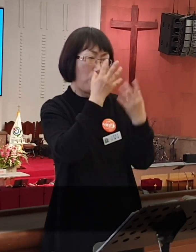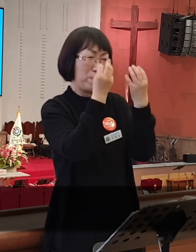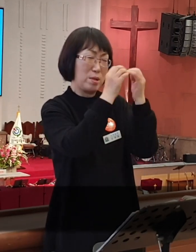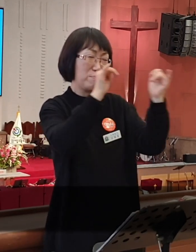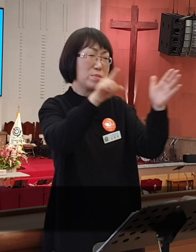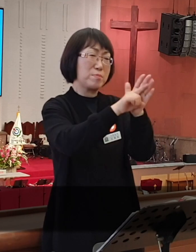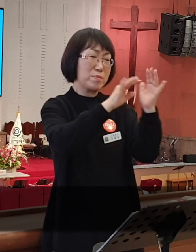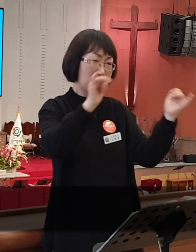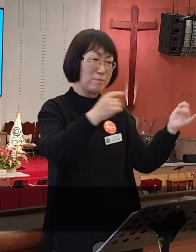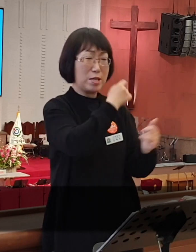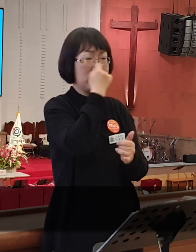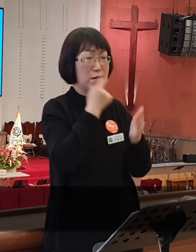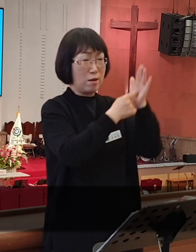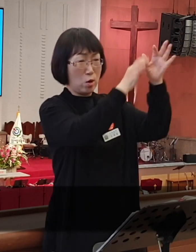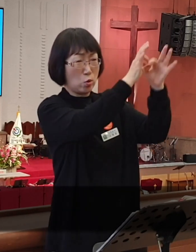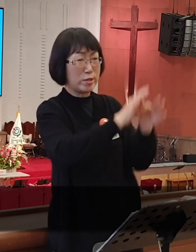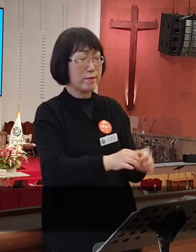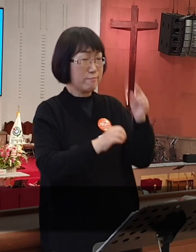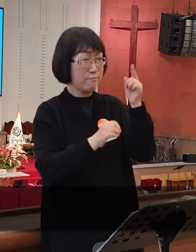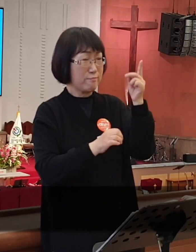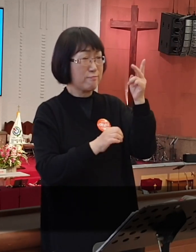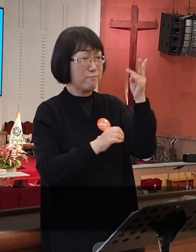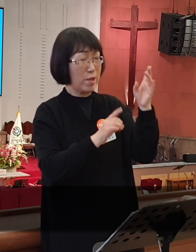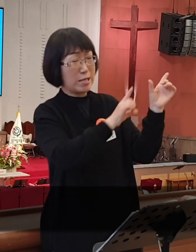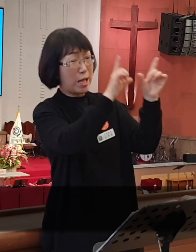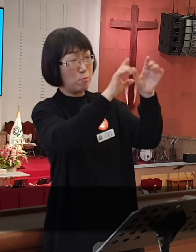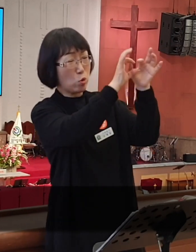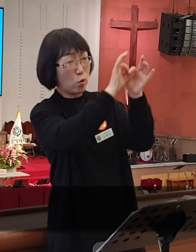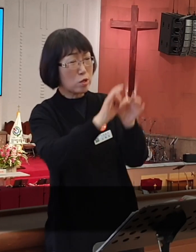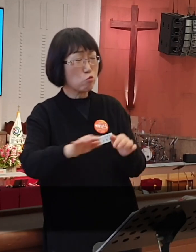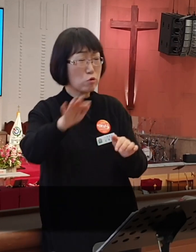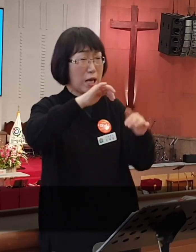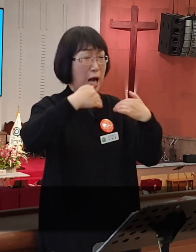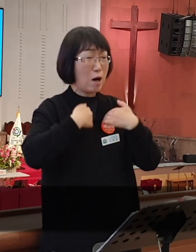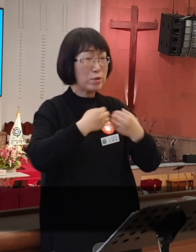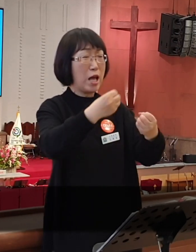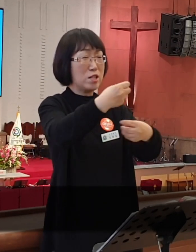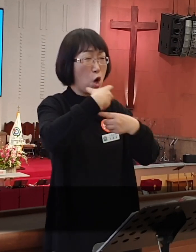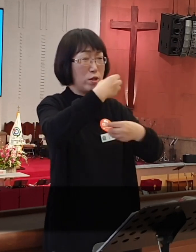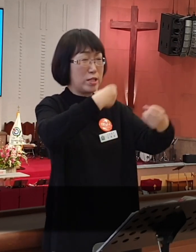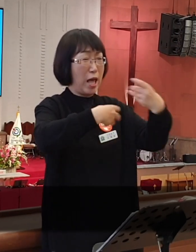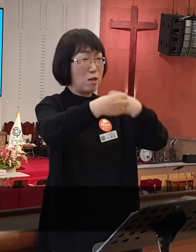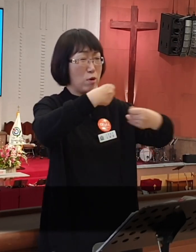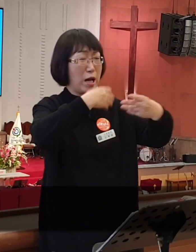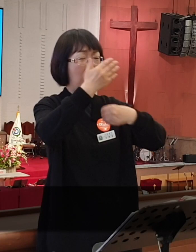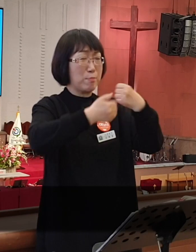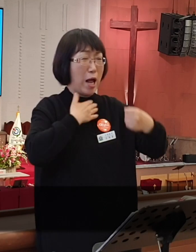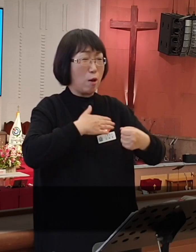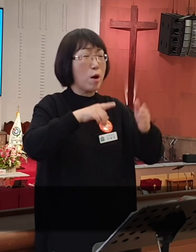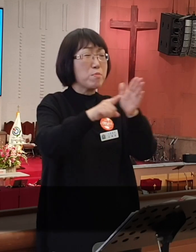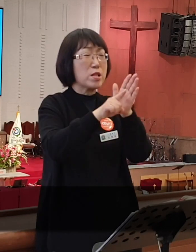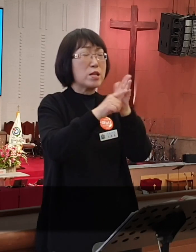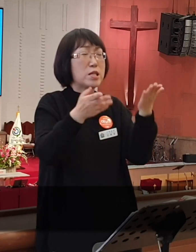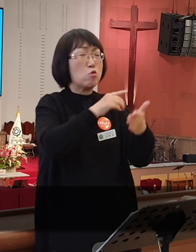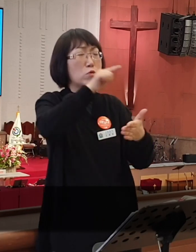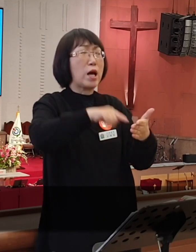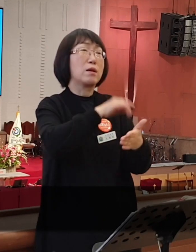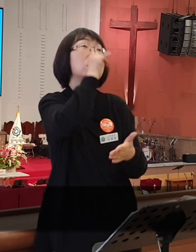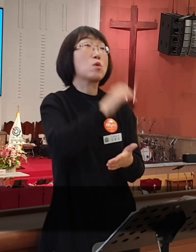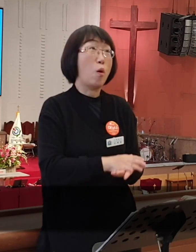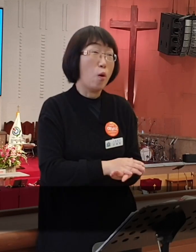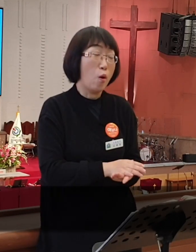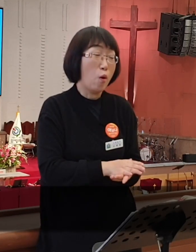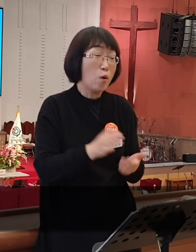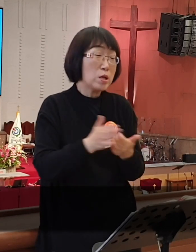믿음의 사람들이 증거를 통해서 하나하나 그들의 삶을 통해서 우리 가운데 전해진 하나님을 아는 길, 믿는 길이 우리 가운데 있다는